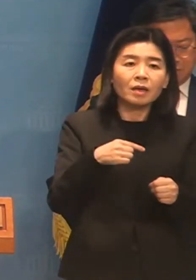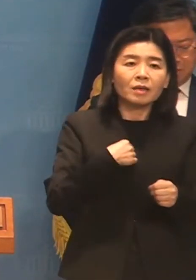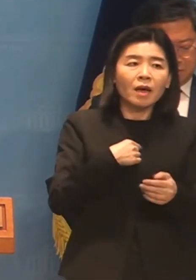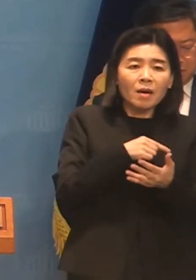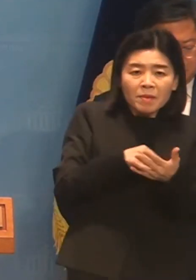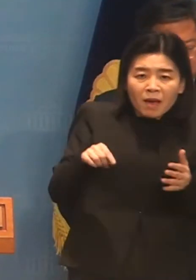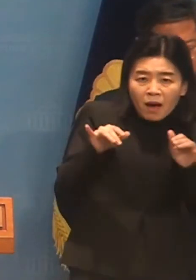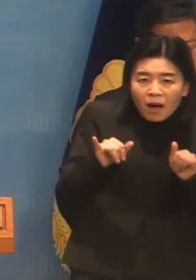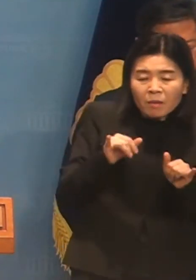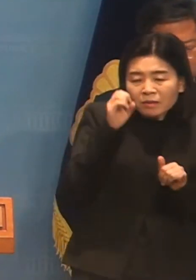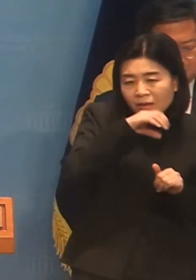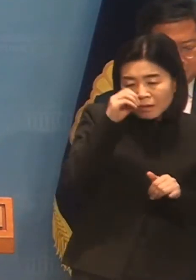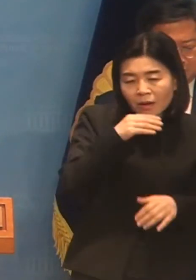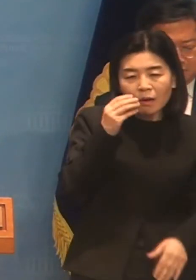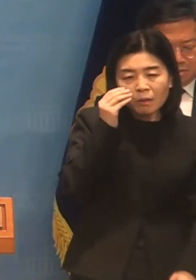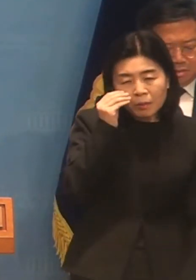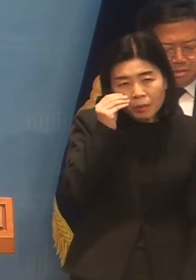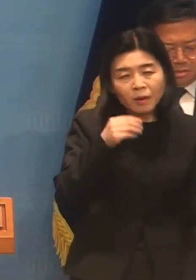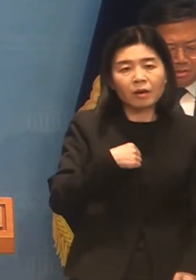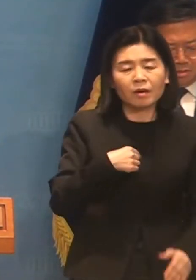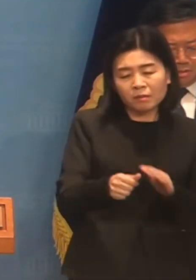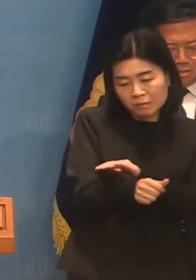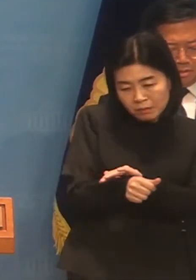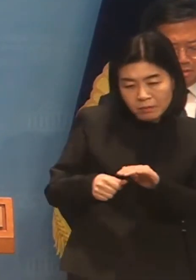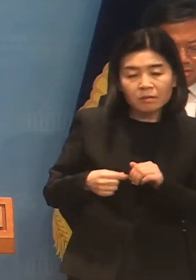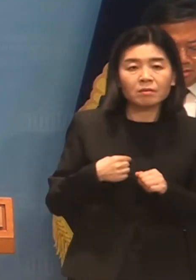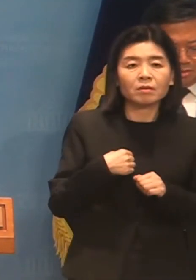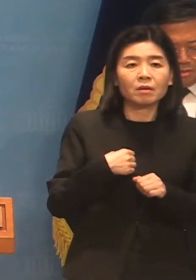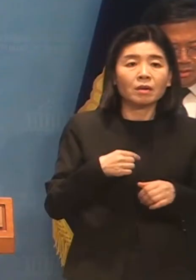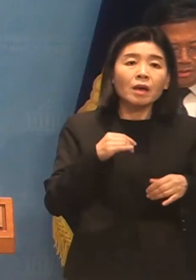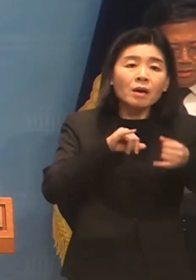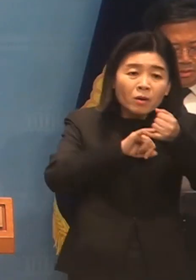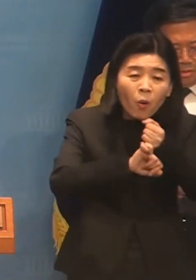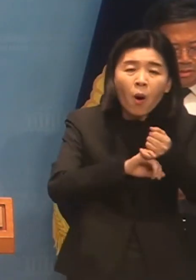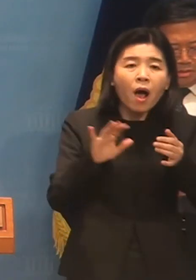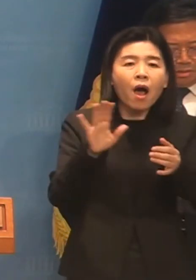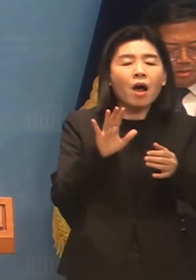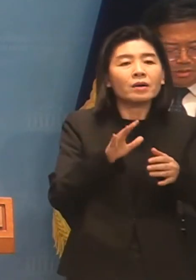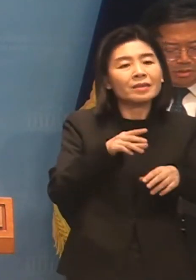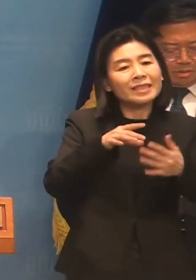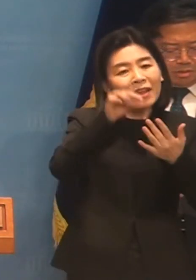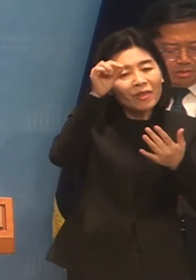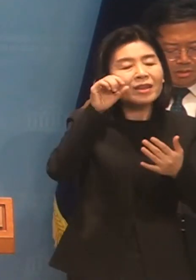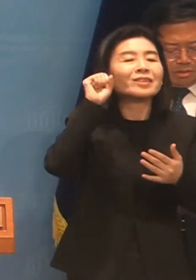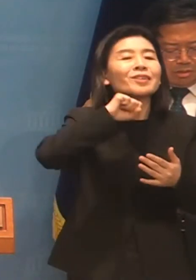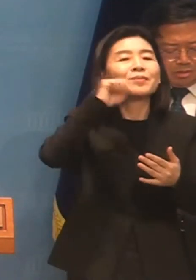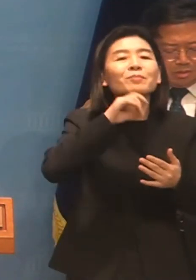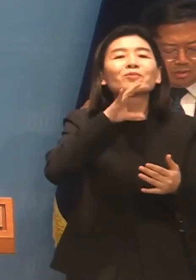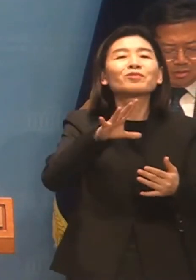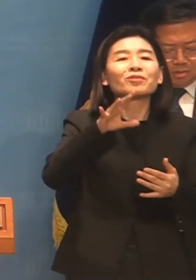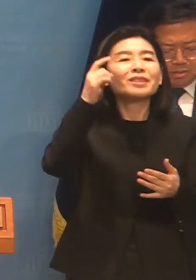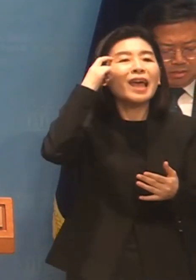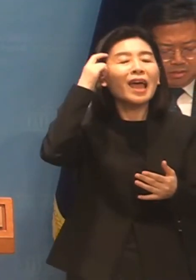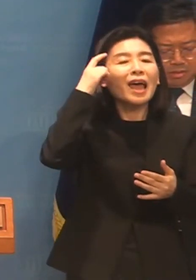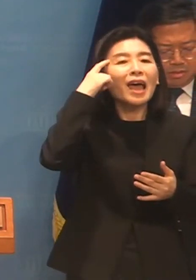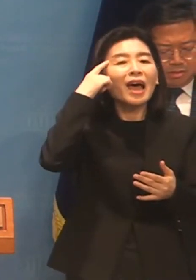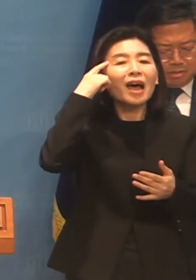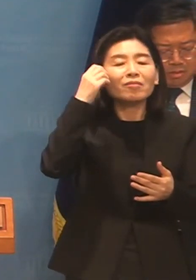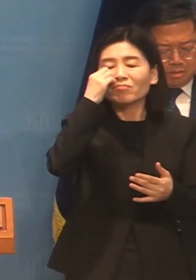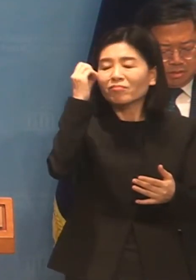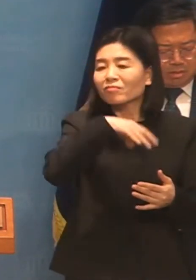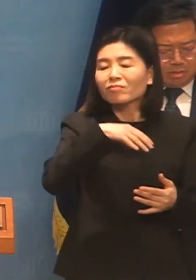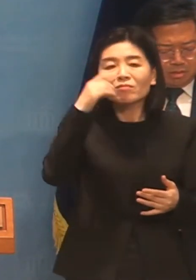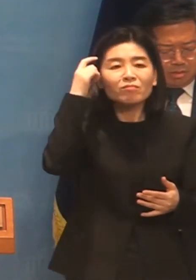뿐이다. 우리는 언제까지 필수와 업이 아닌 선택과 취미로 인식되어야 하는지 의문이다.